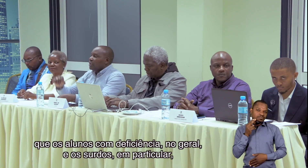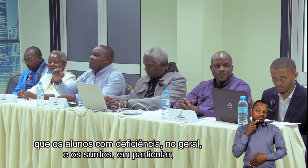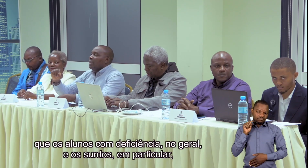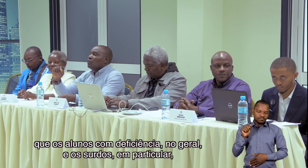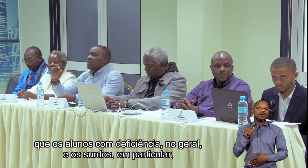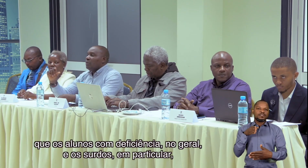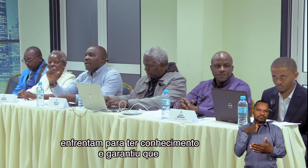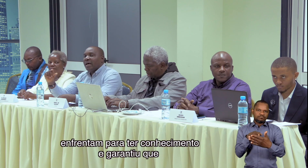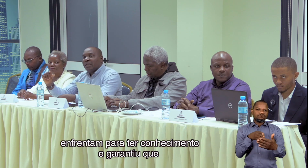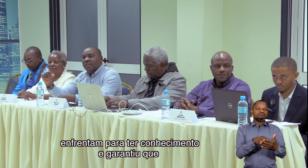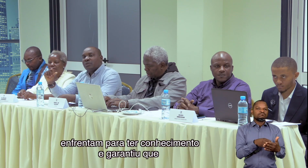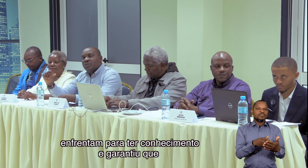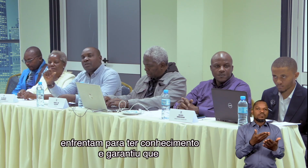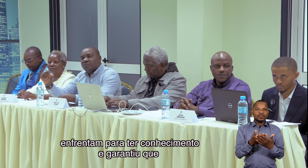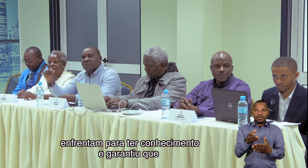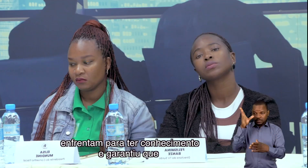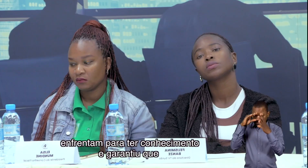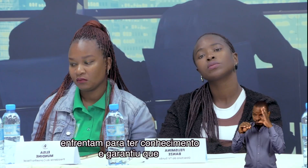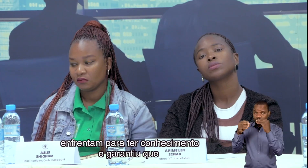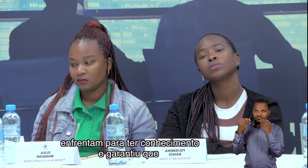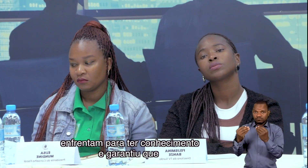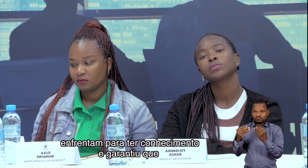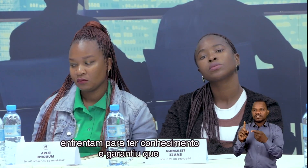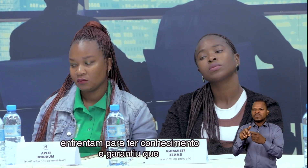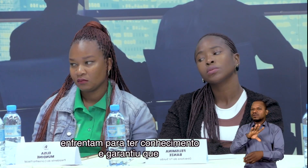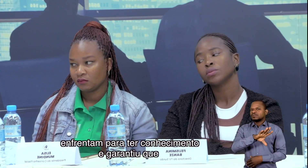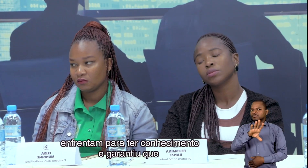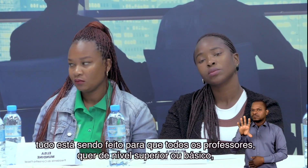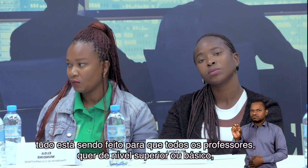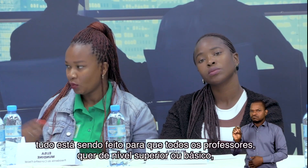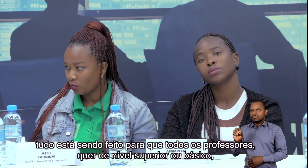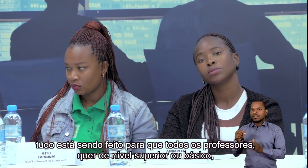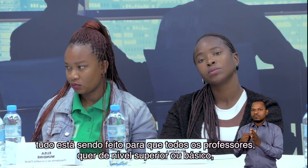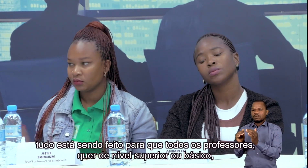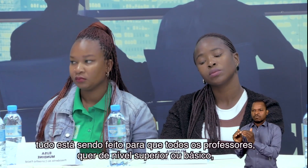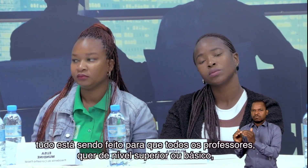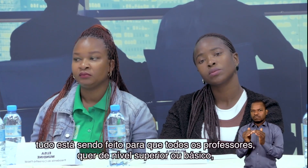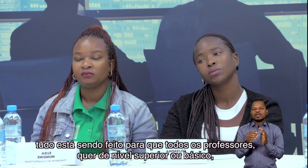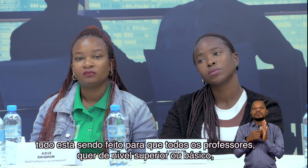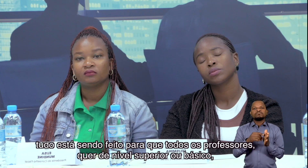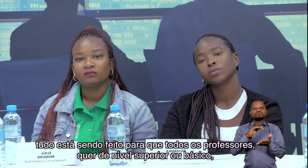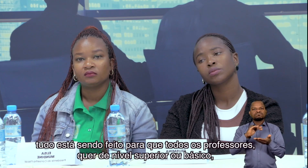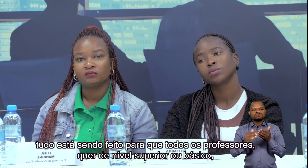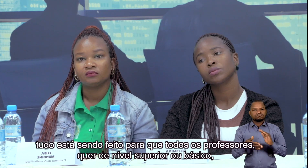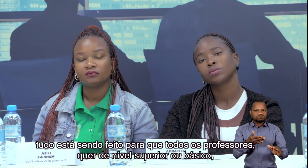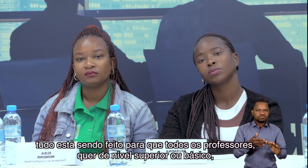em particular enfrentam para ter conhecimento e garantir o que tudo está sendo feito, para que todos os professores